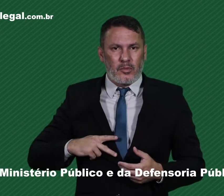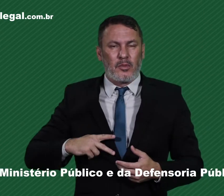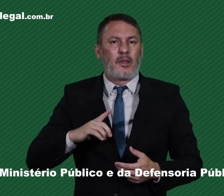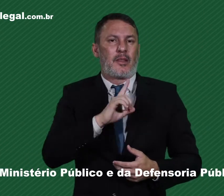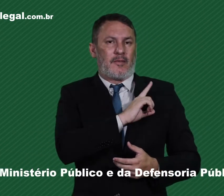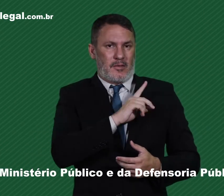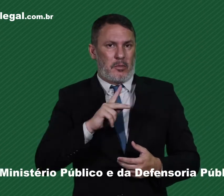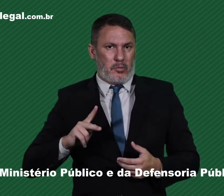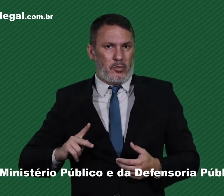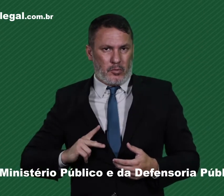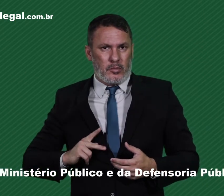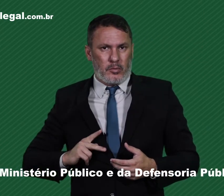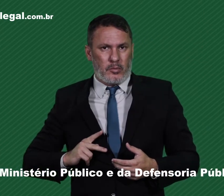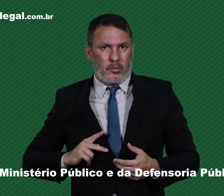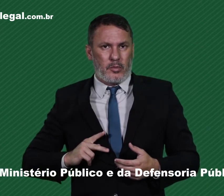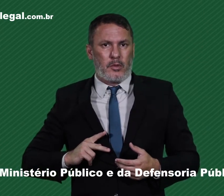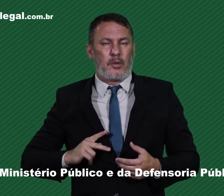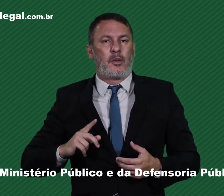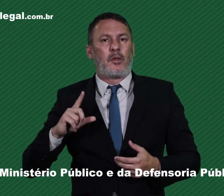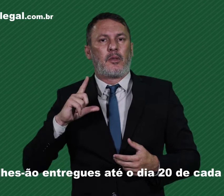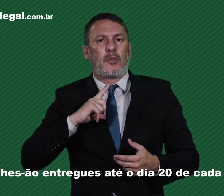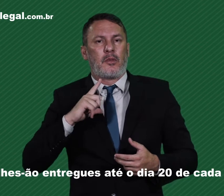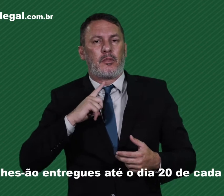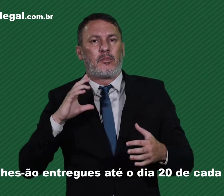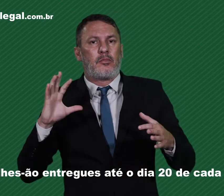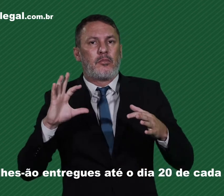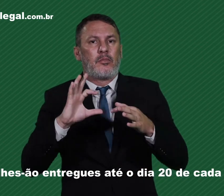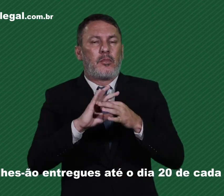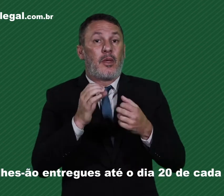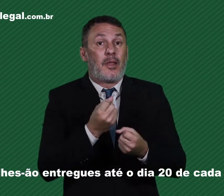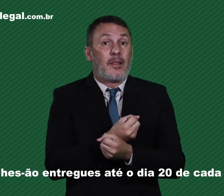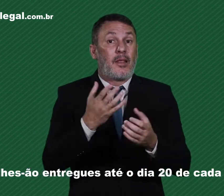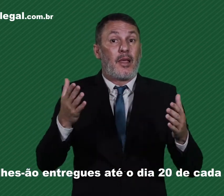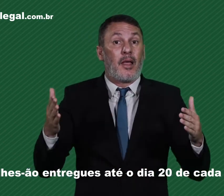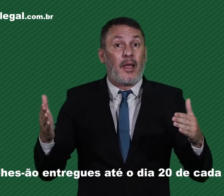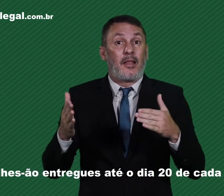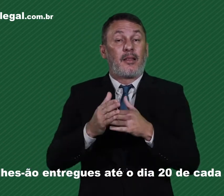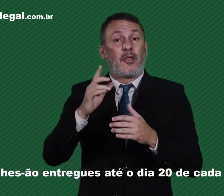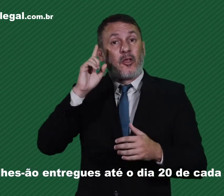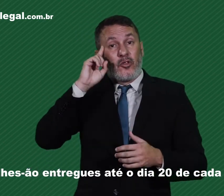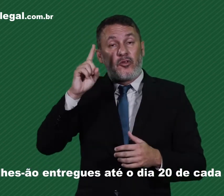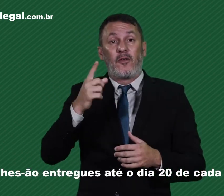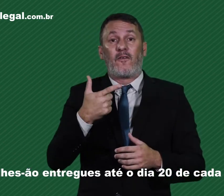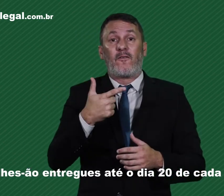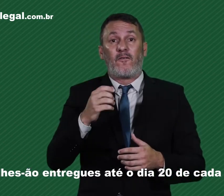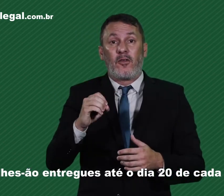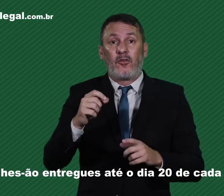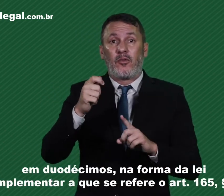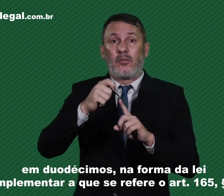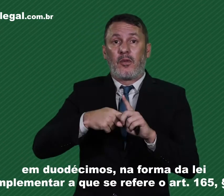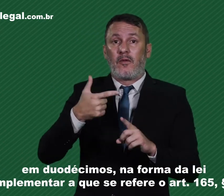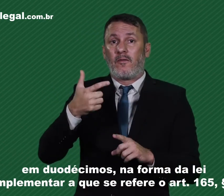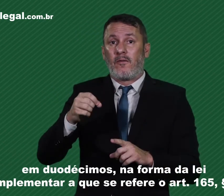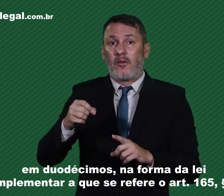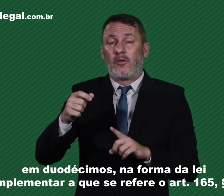público e da Defensoria Pública ser-lhes-ão entregues até o dia vinte de cada mês em duodécimos